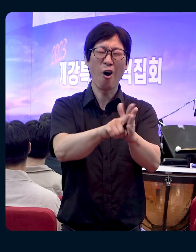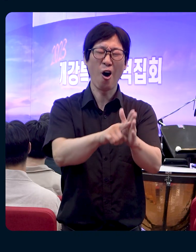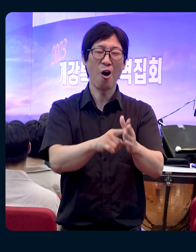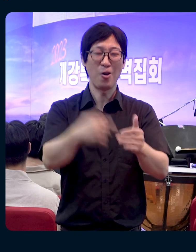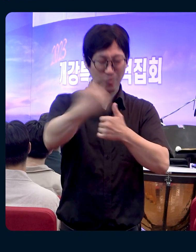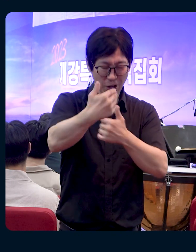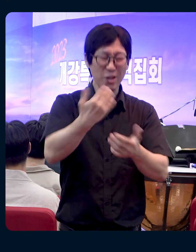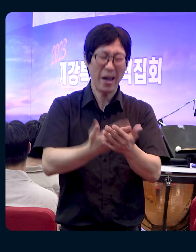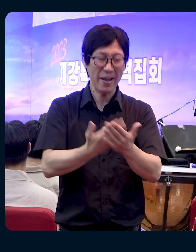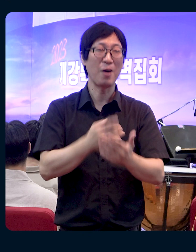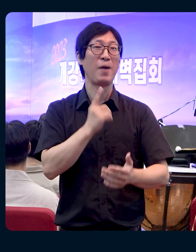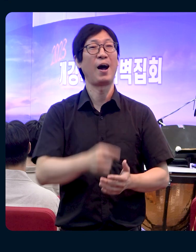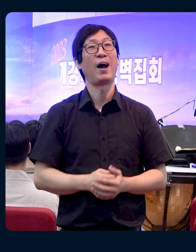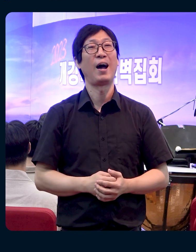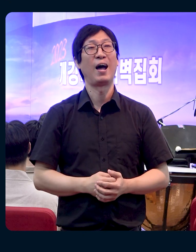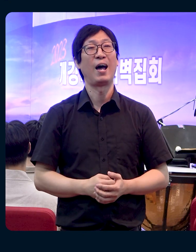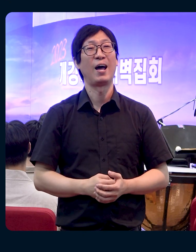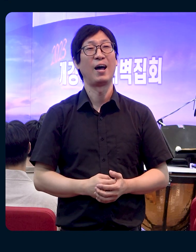되죠.